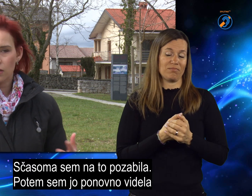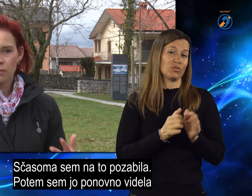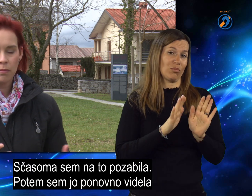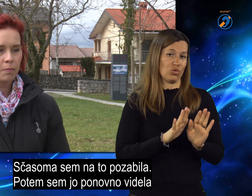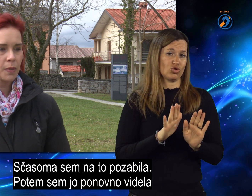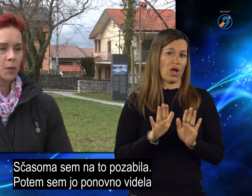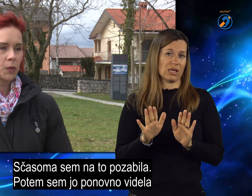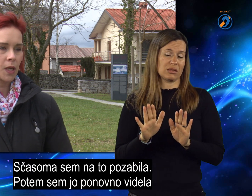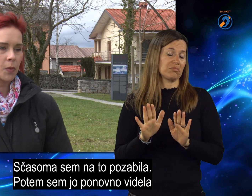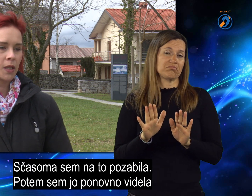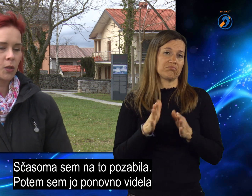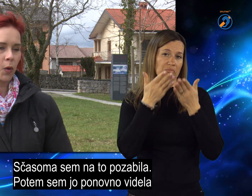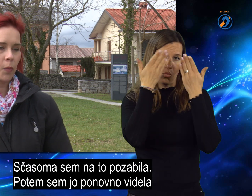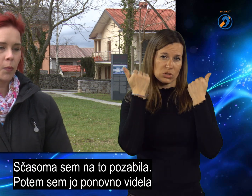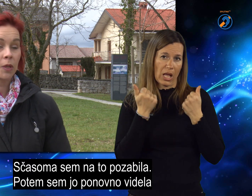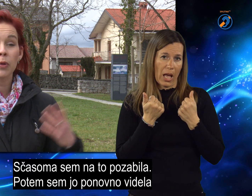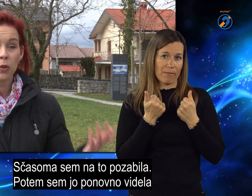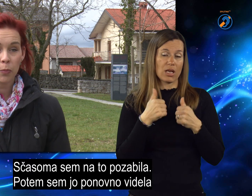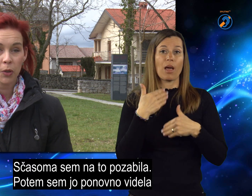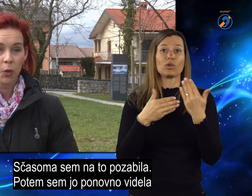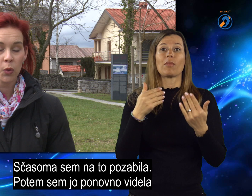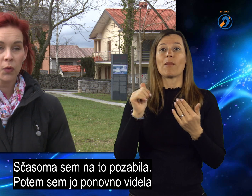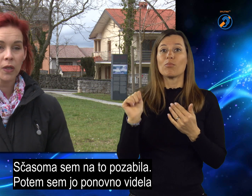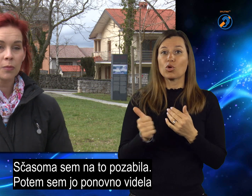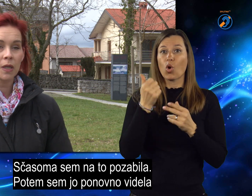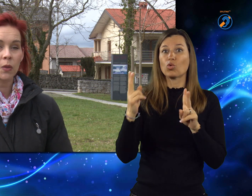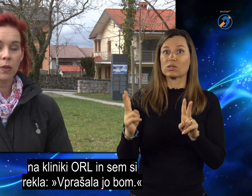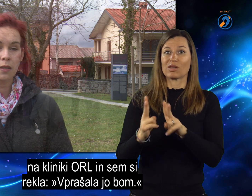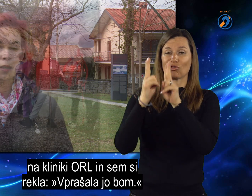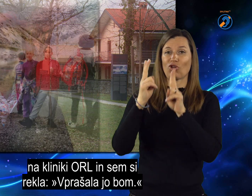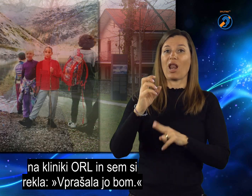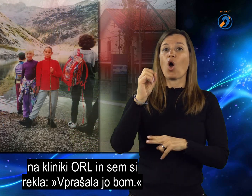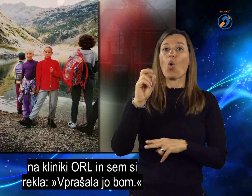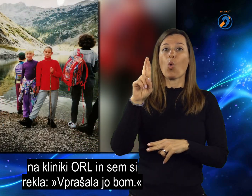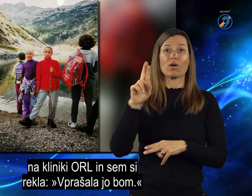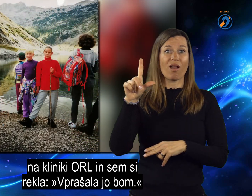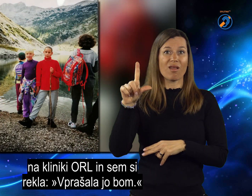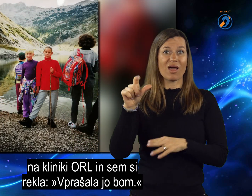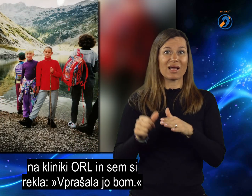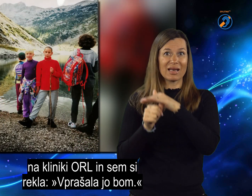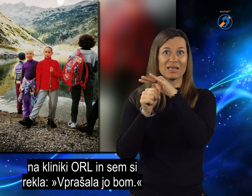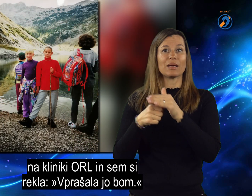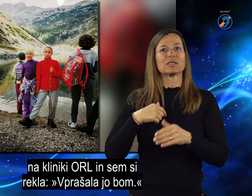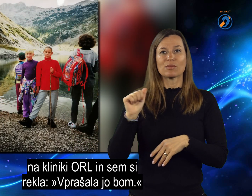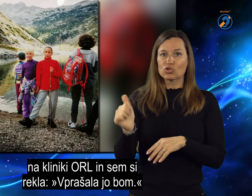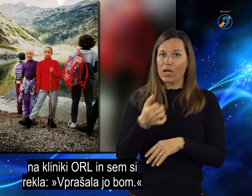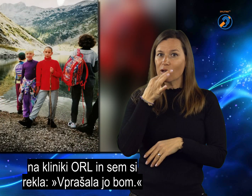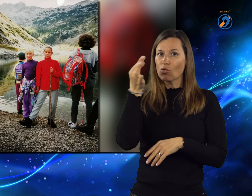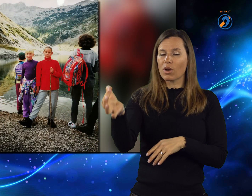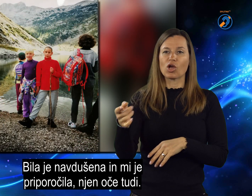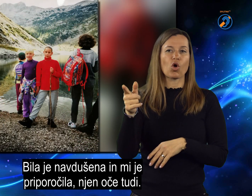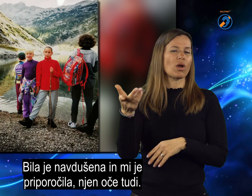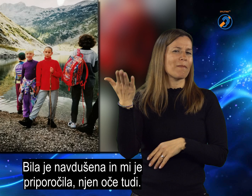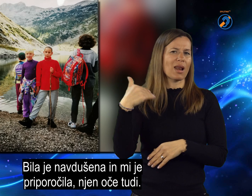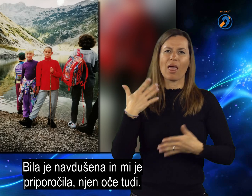S časom pa sem pozabila na to. Potem pa ponovno jo vidim na kliniki, pa se jo vprašam.